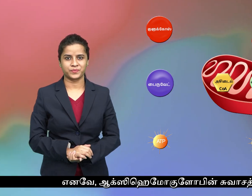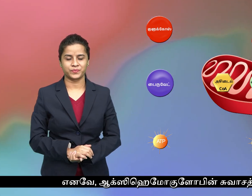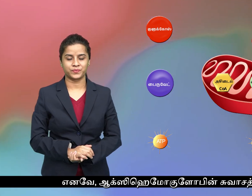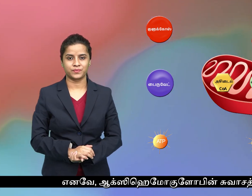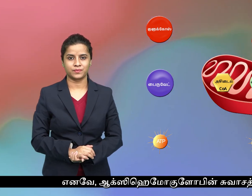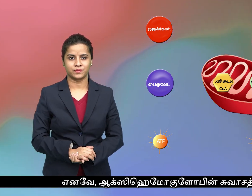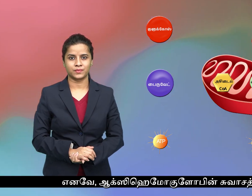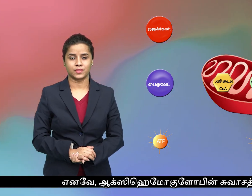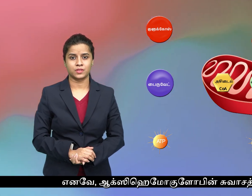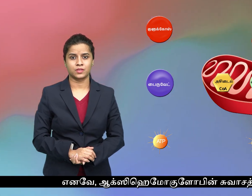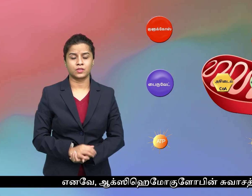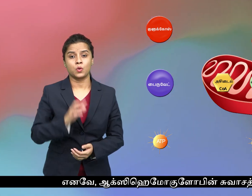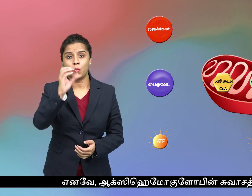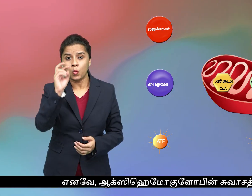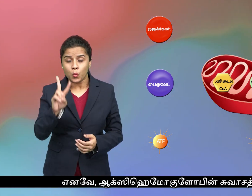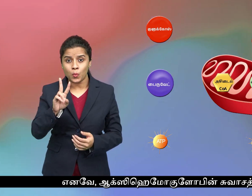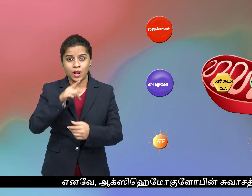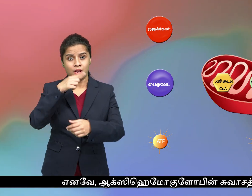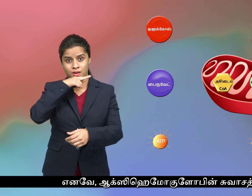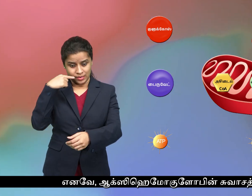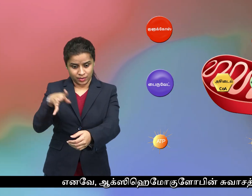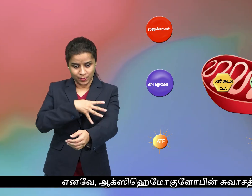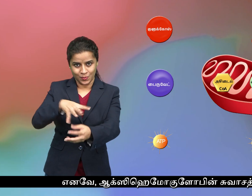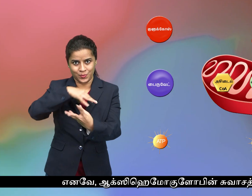எனவே ஆக்சிஹீமோகுளோபின் சுவாசத்தின் போது